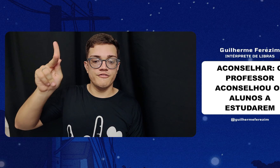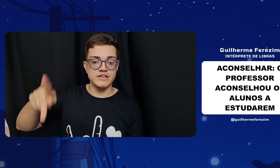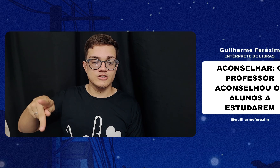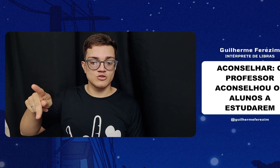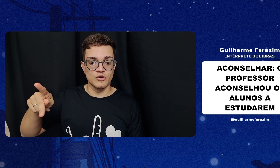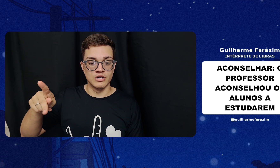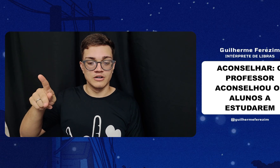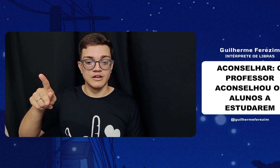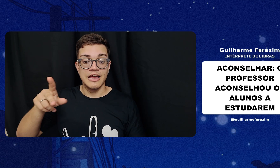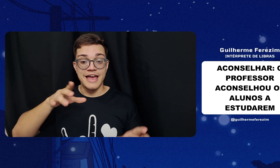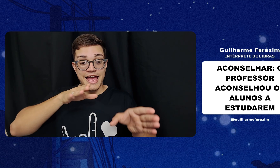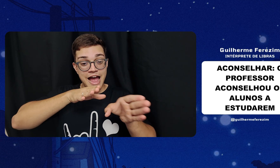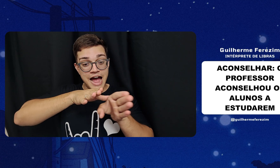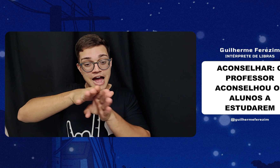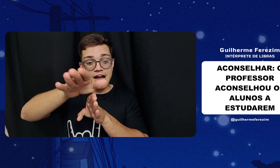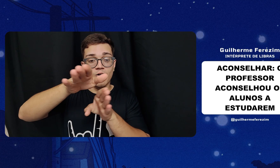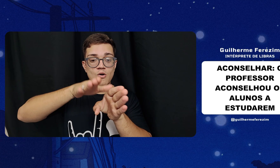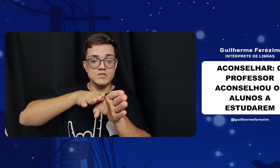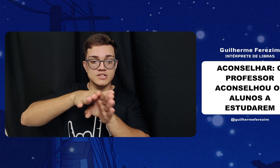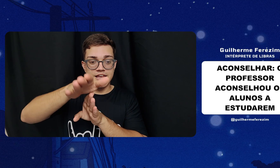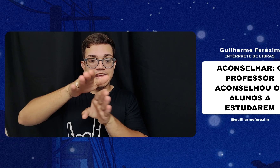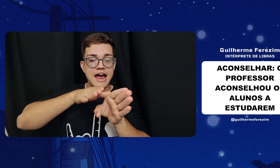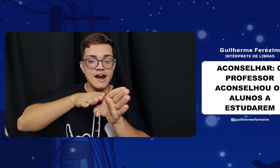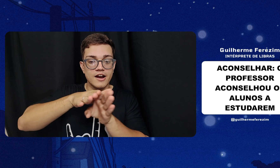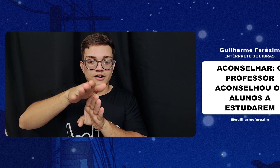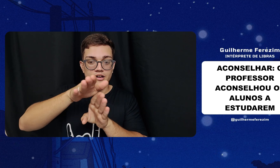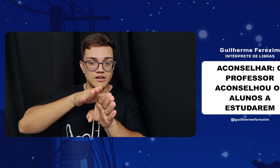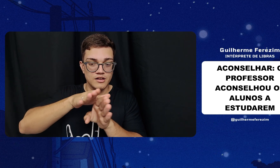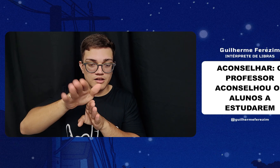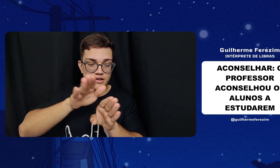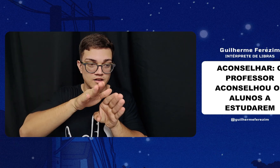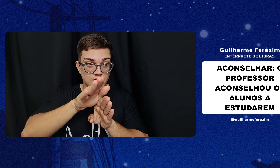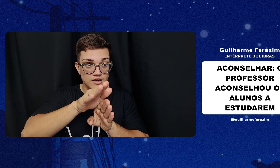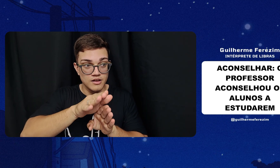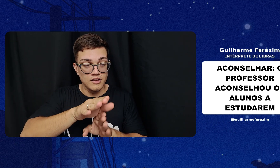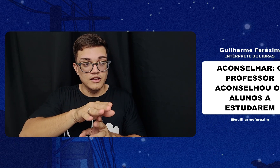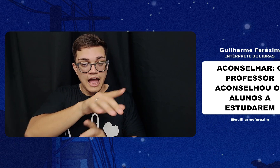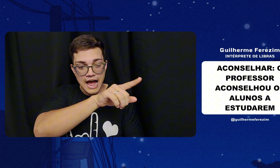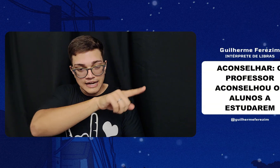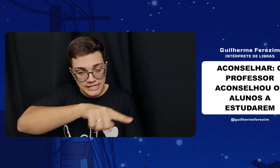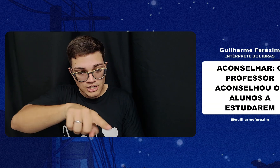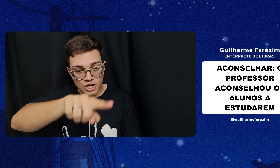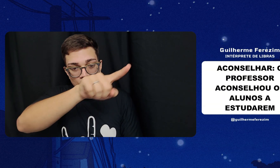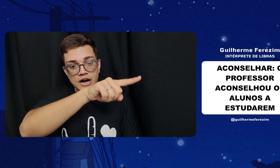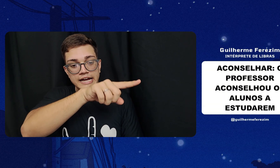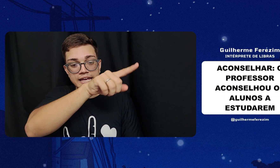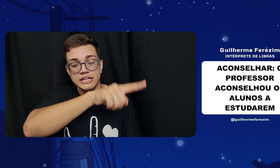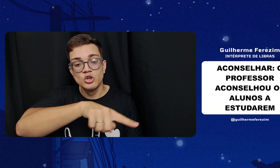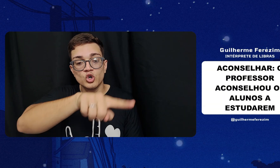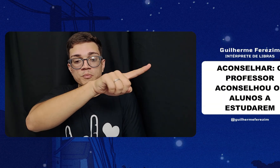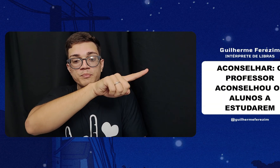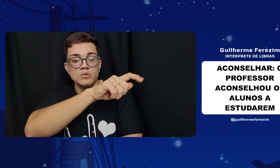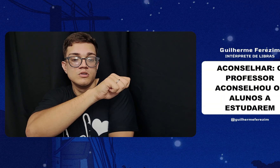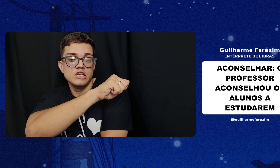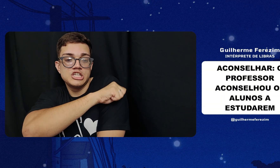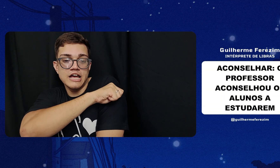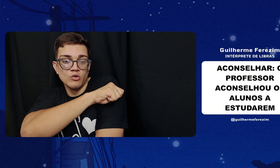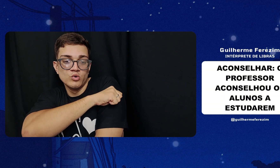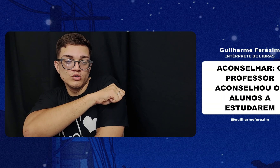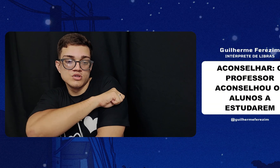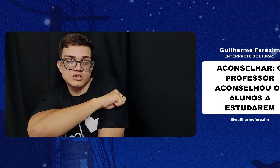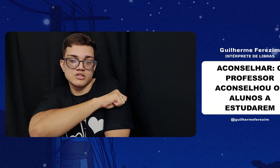Professor. Aconselhar. ali, ó, aquele grupo